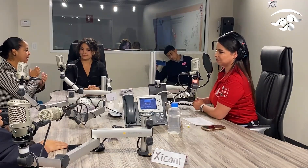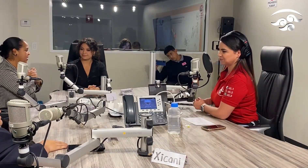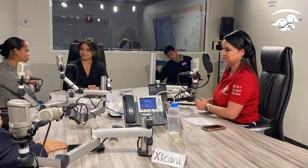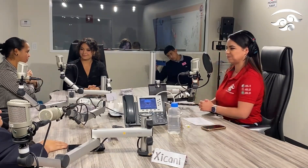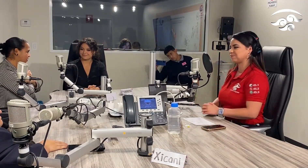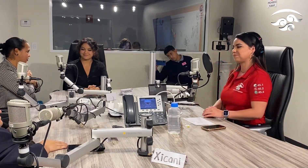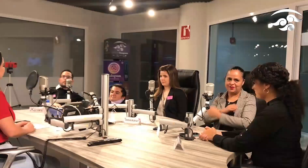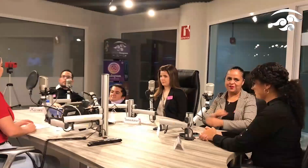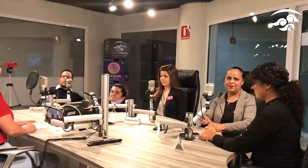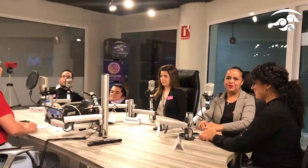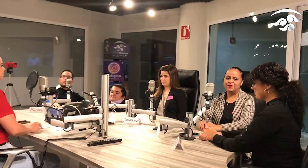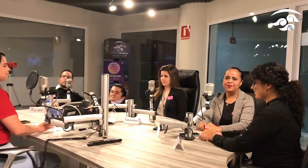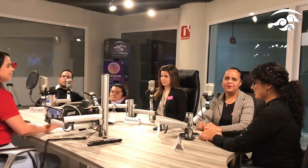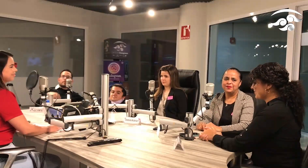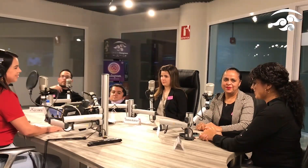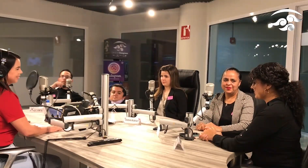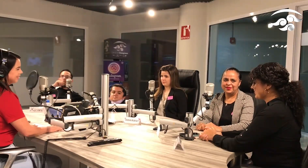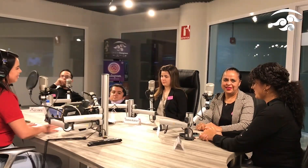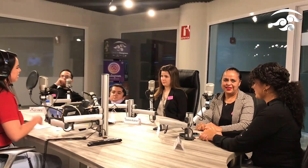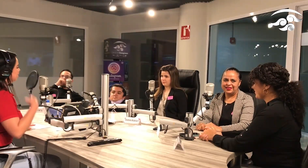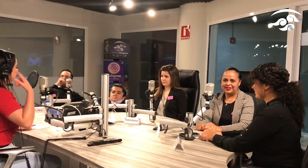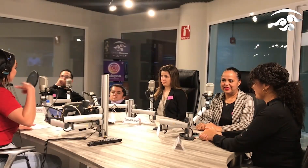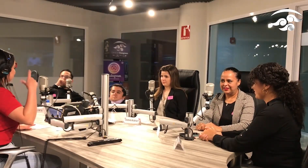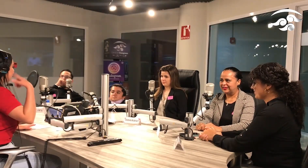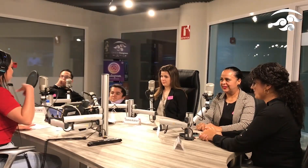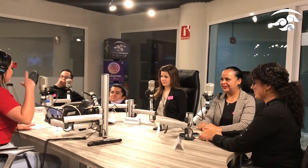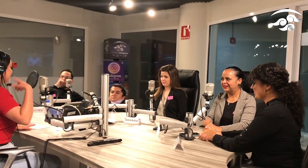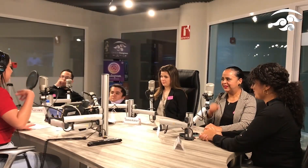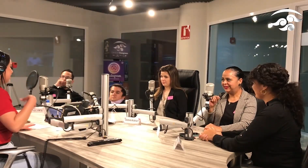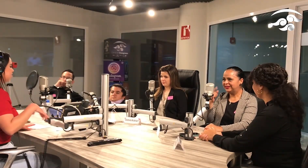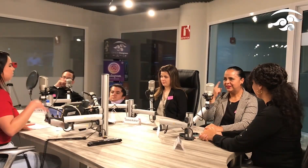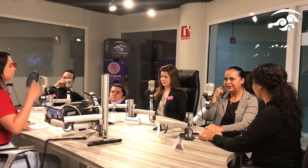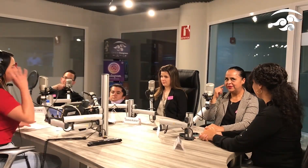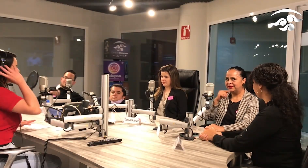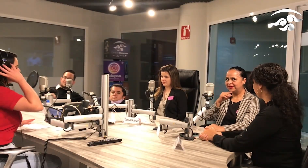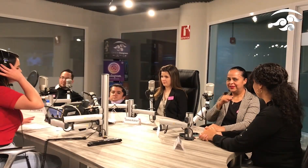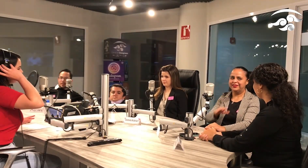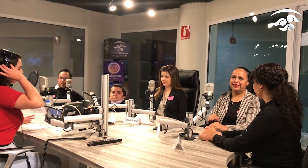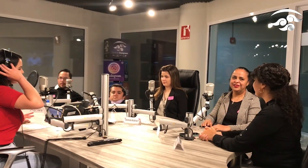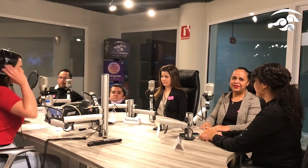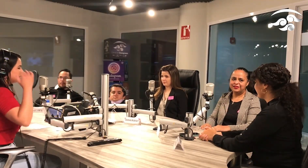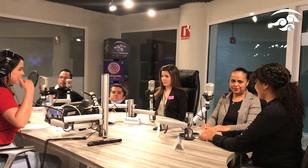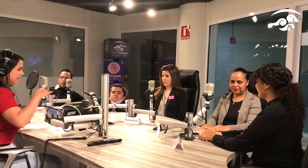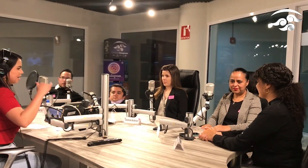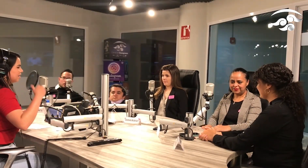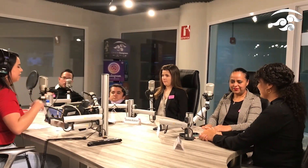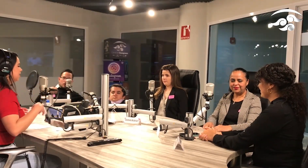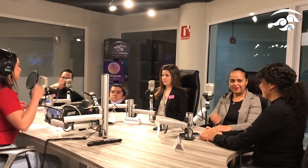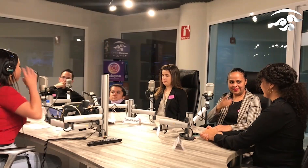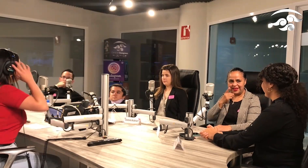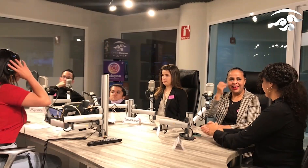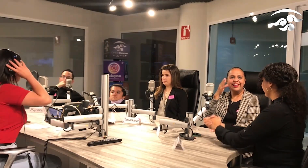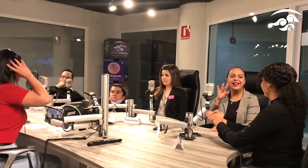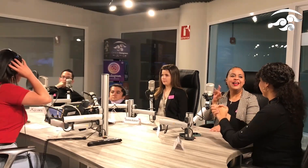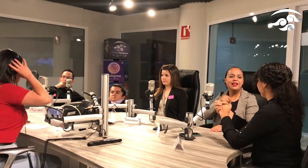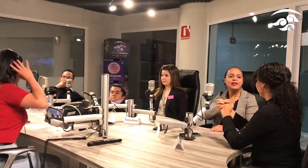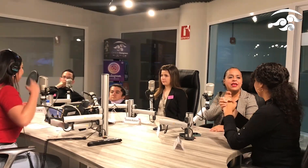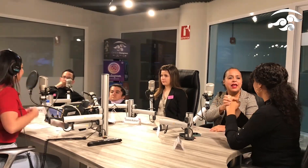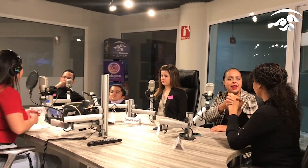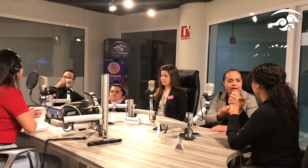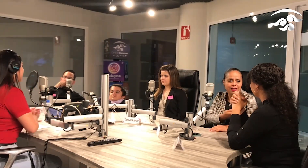educación. Round democrático. Round democrático. Round